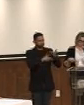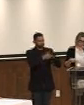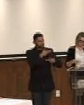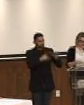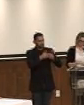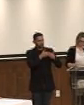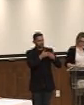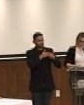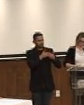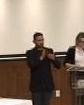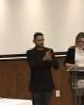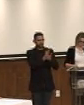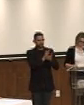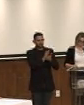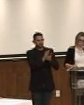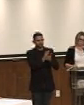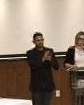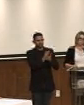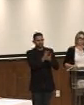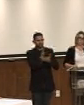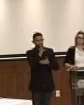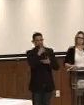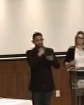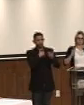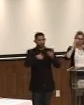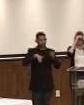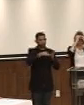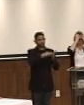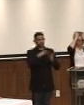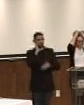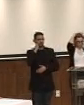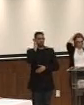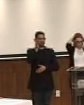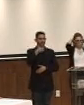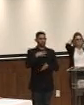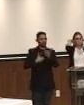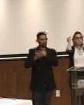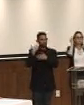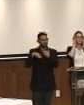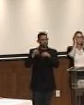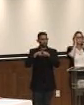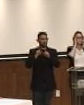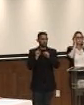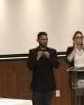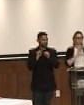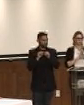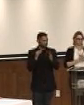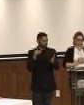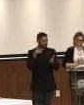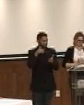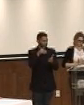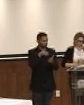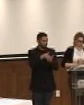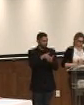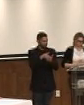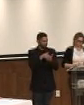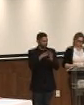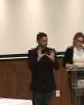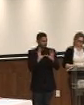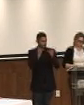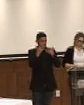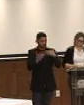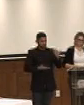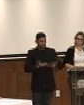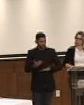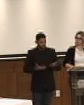e retrocedemos em muitas daquelas decisões. Em relação a esse último evento dos